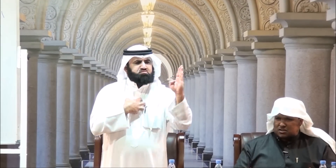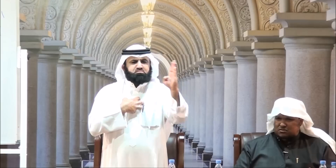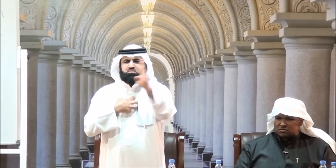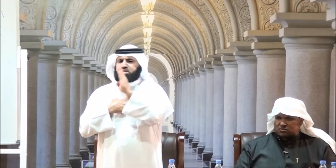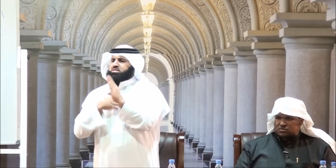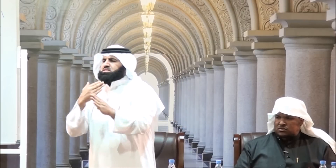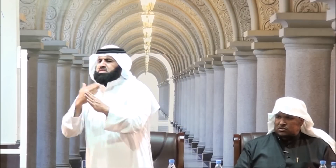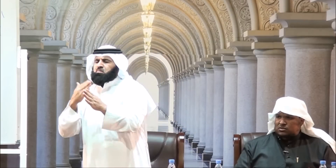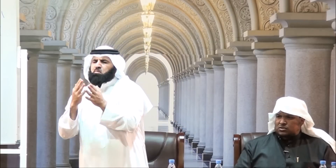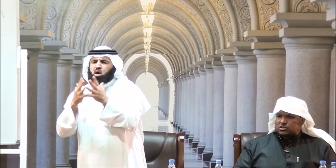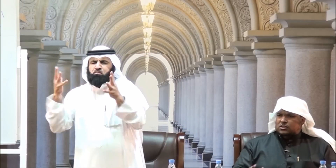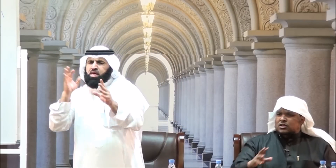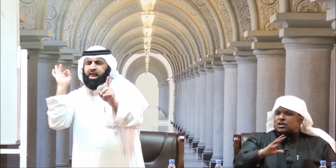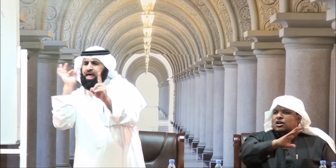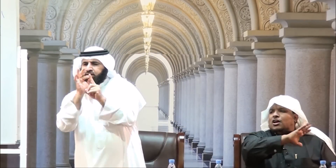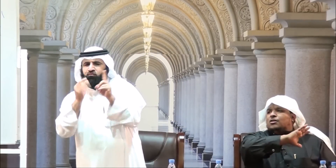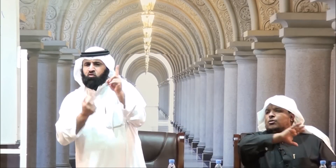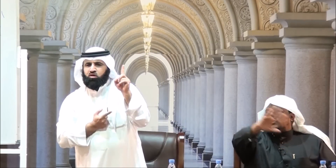الشقية